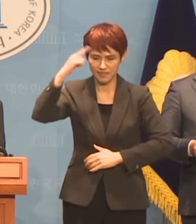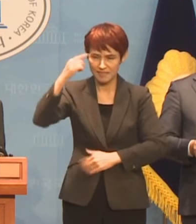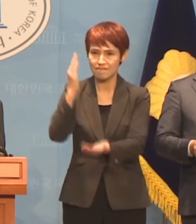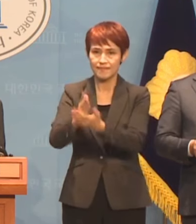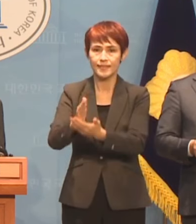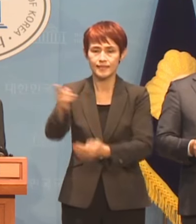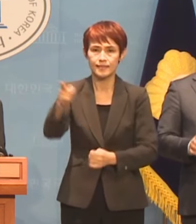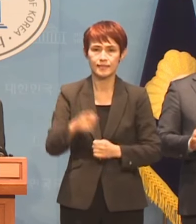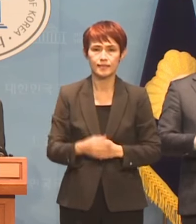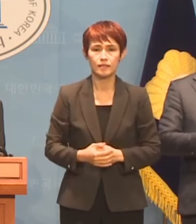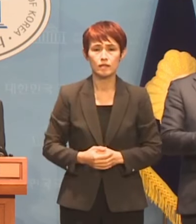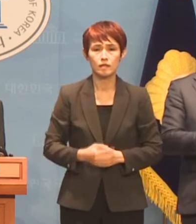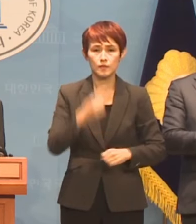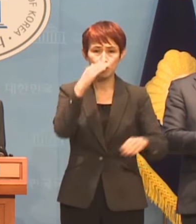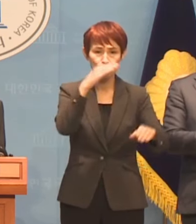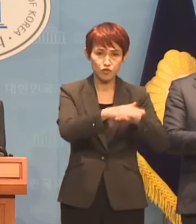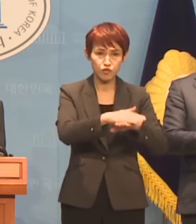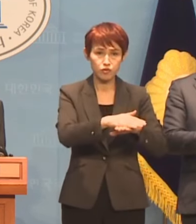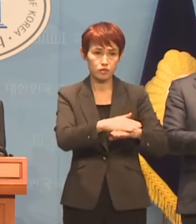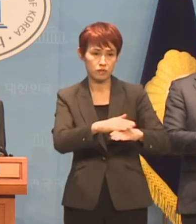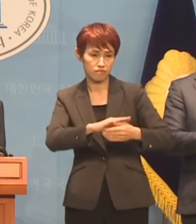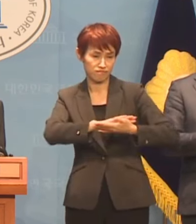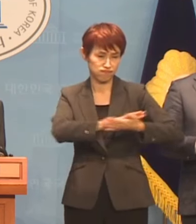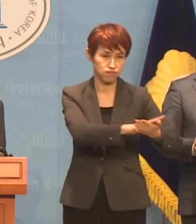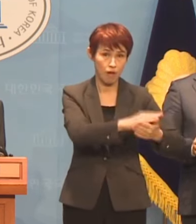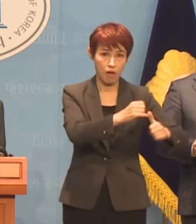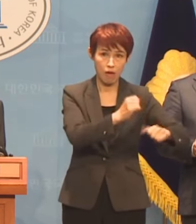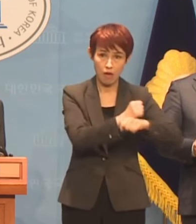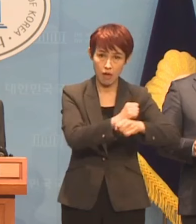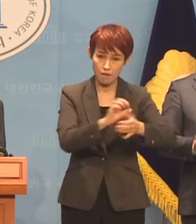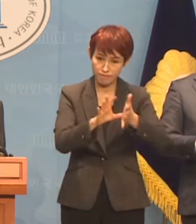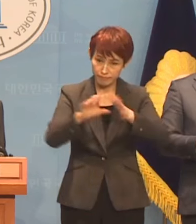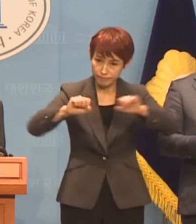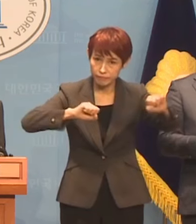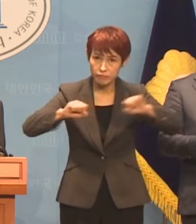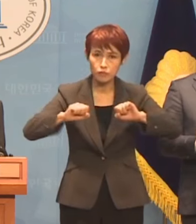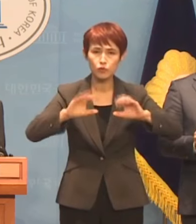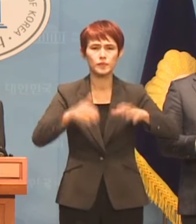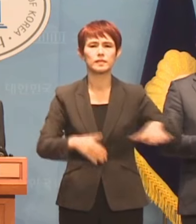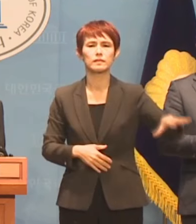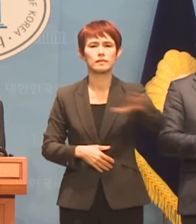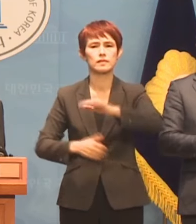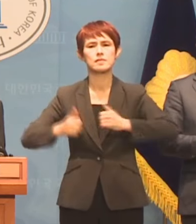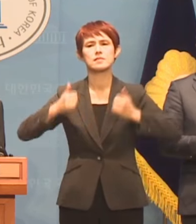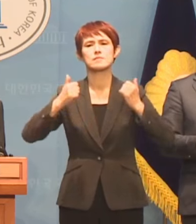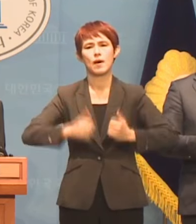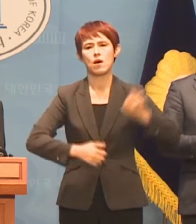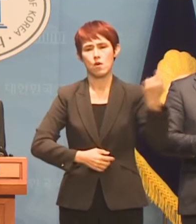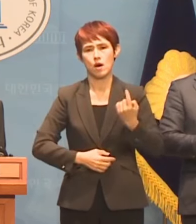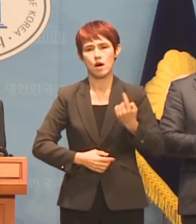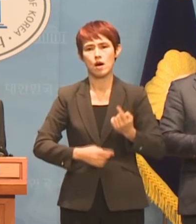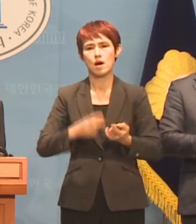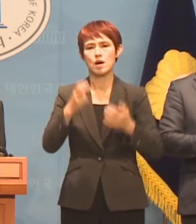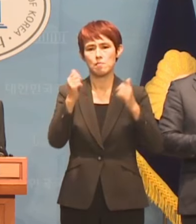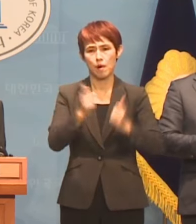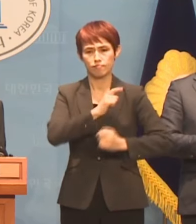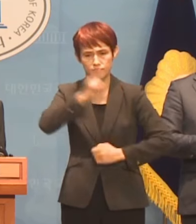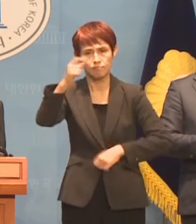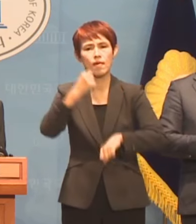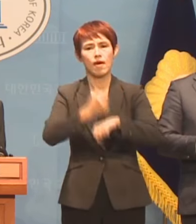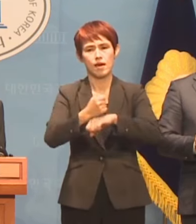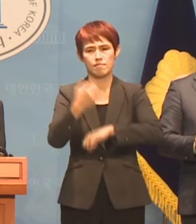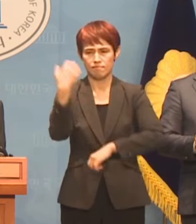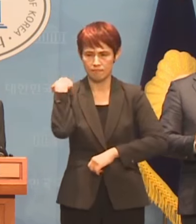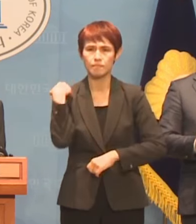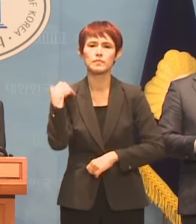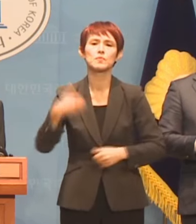꾸지 마라. 민주주의를 파괴하려 한 엄중한 행위에 국민적 심판과 법적 책임을 분명하게